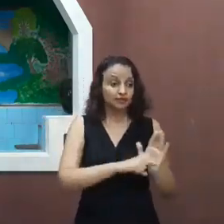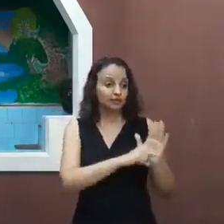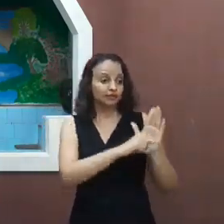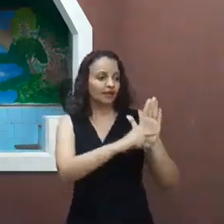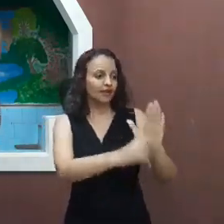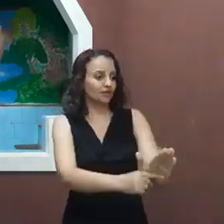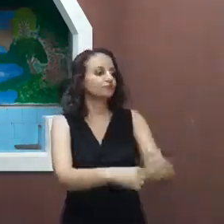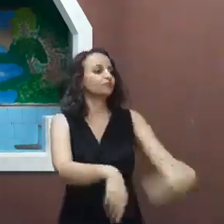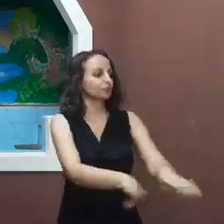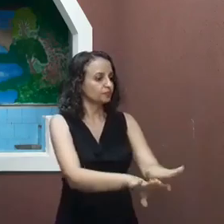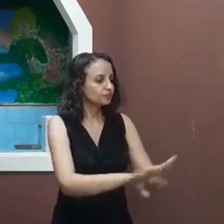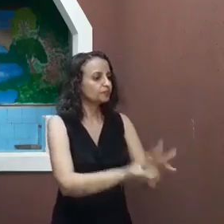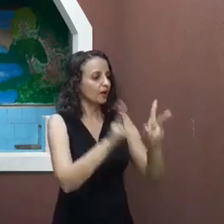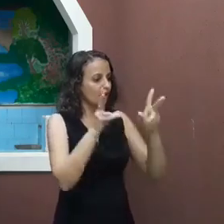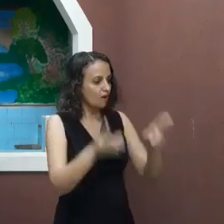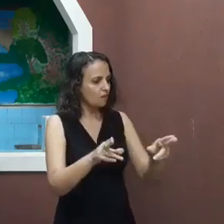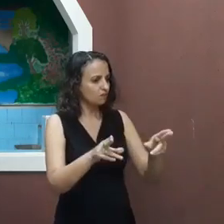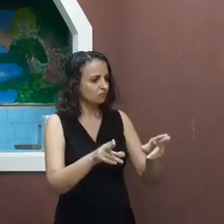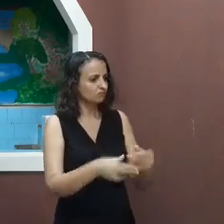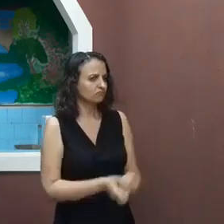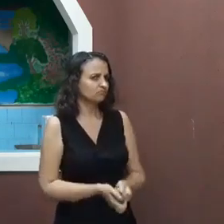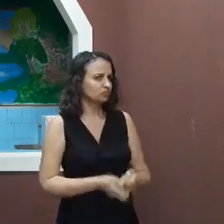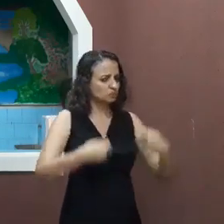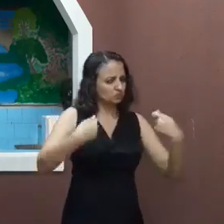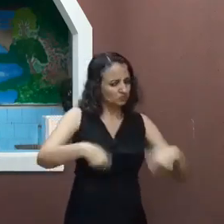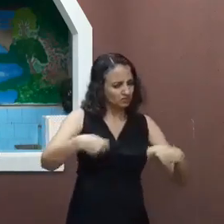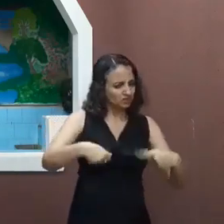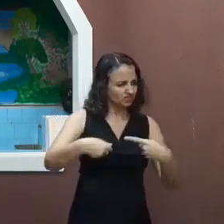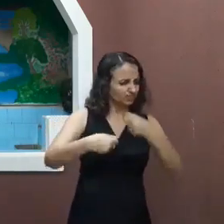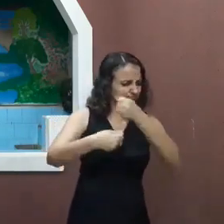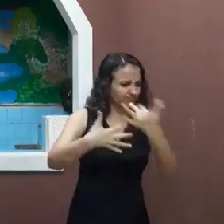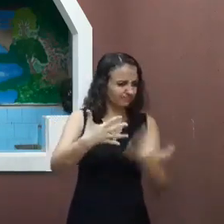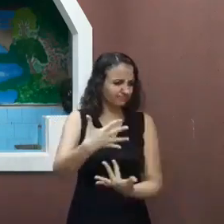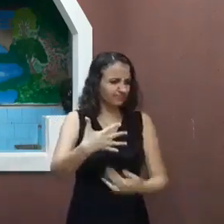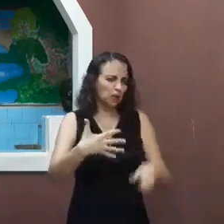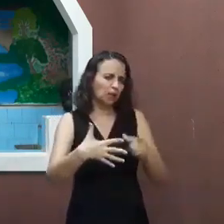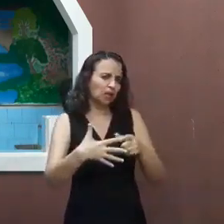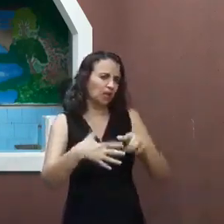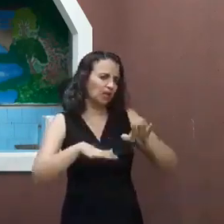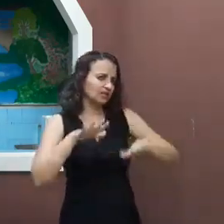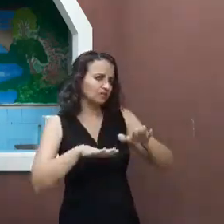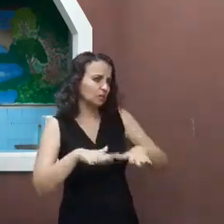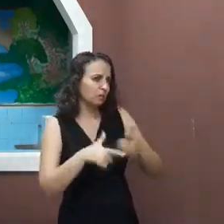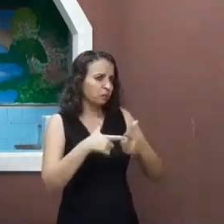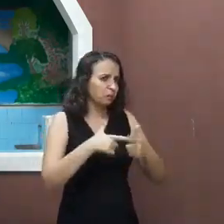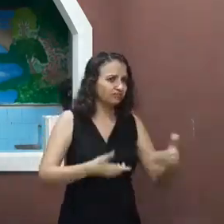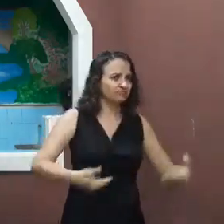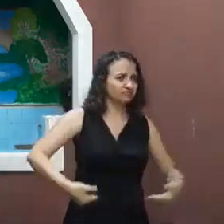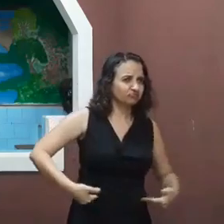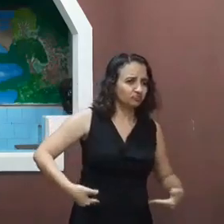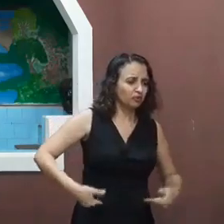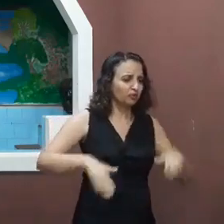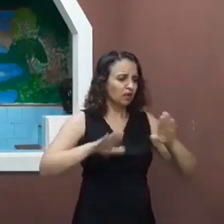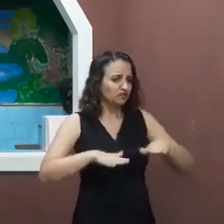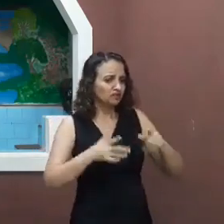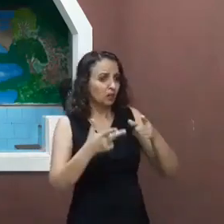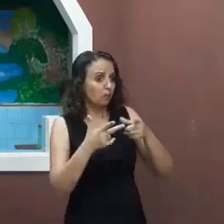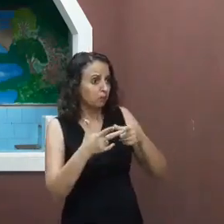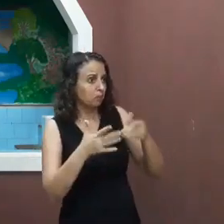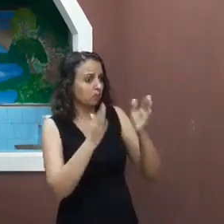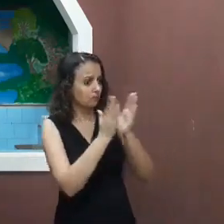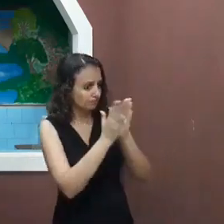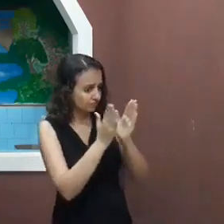irmãos são diversas. Às vezes é alimentar, às vezes é uma questão física, às vezes é uma oração, às